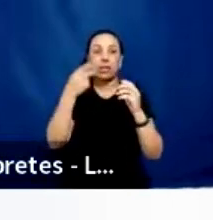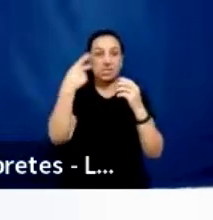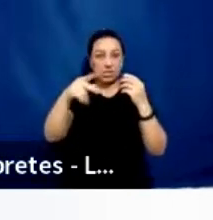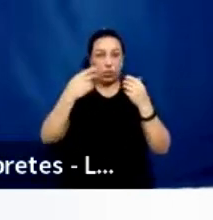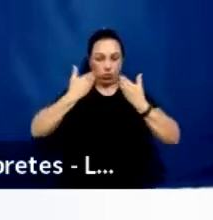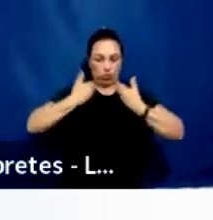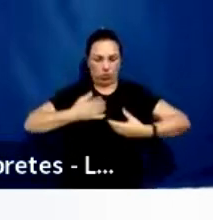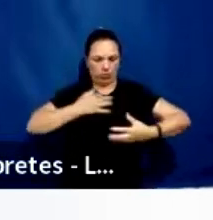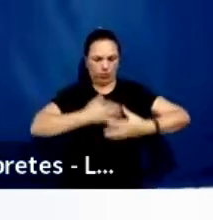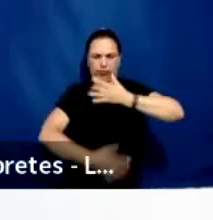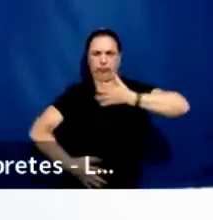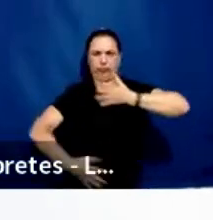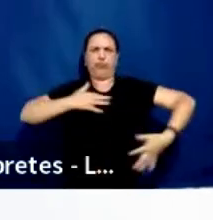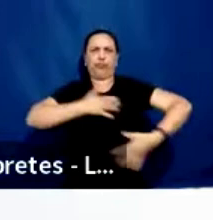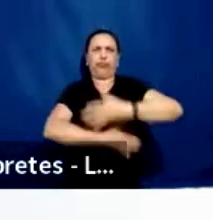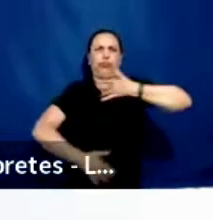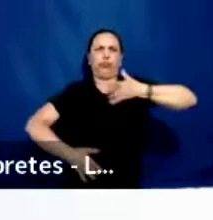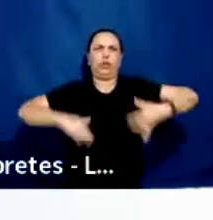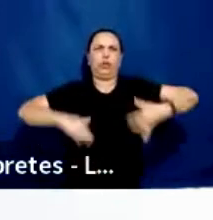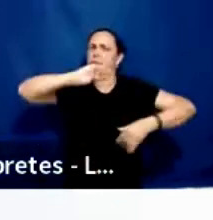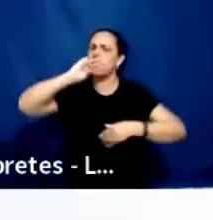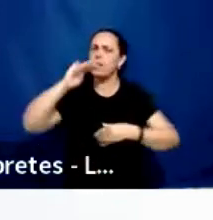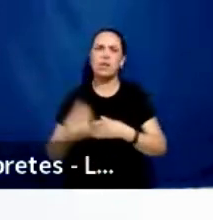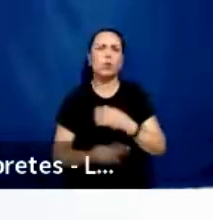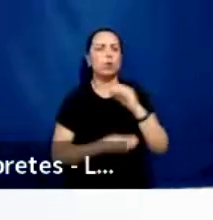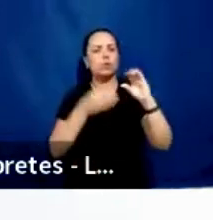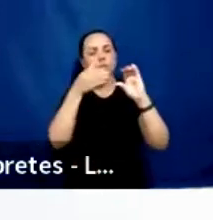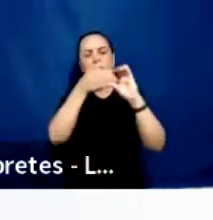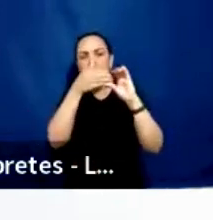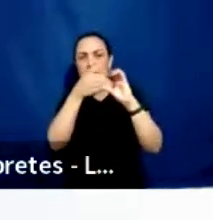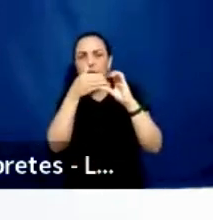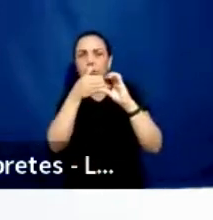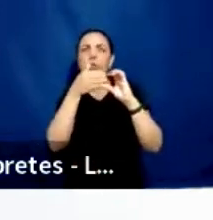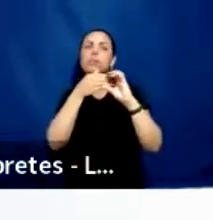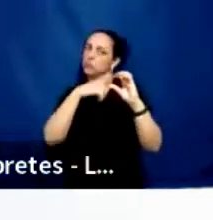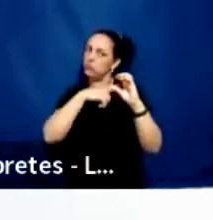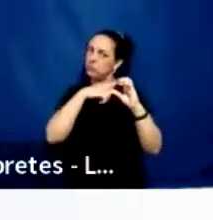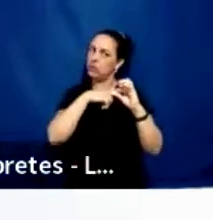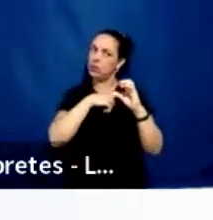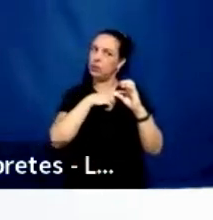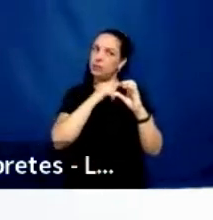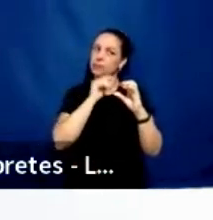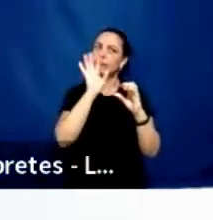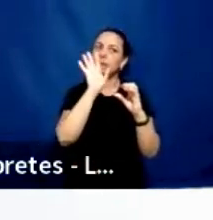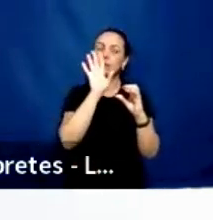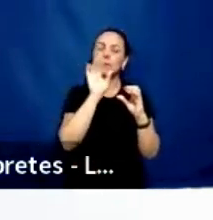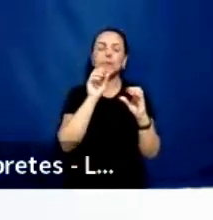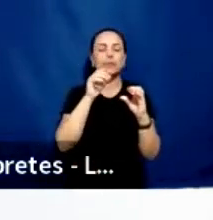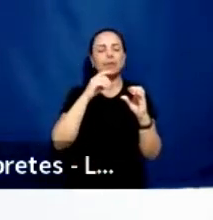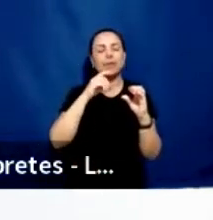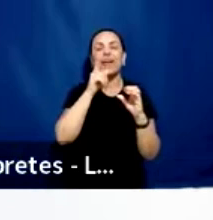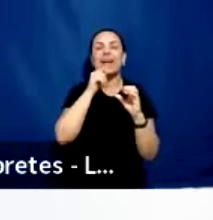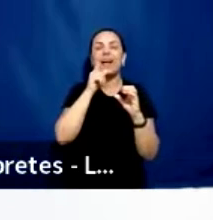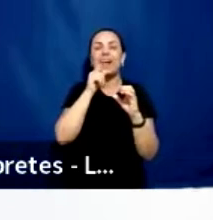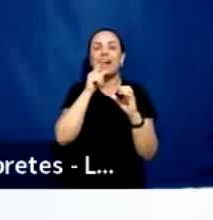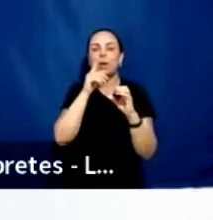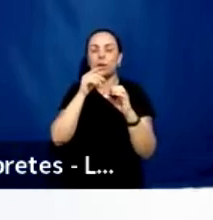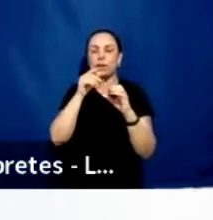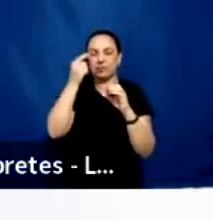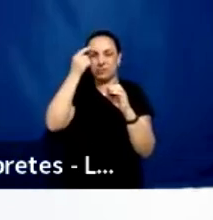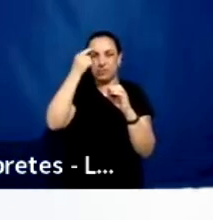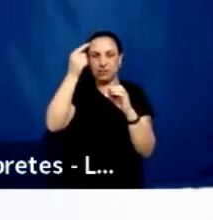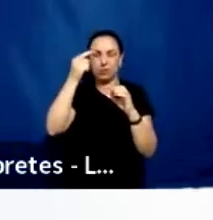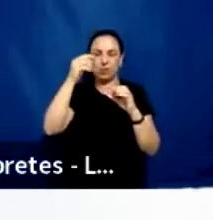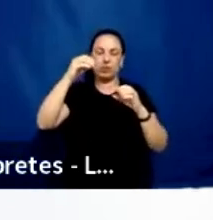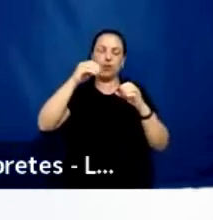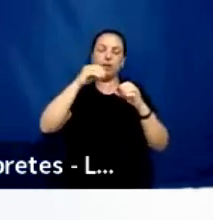Qual que é o problema de nós tomarmos uma água que não hidrata, uma água que não passou pelo processo ali da